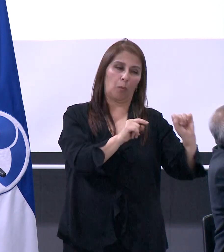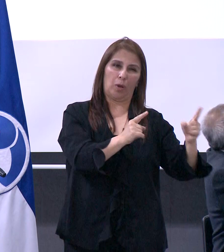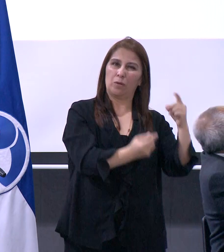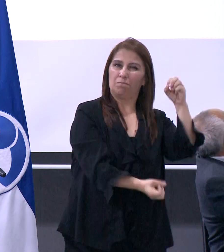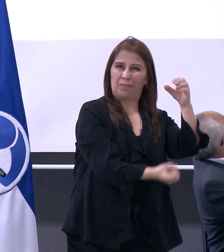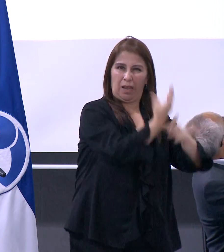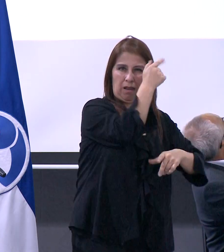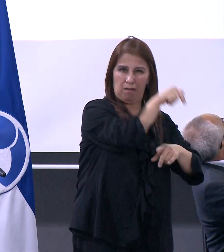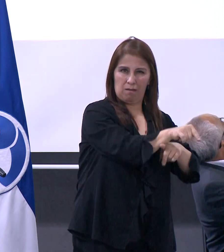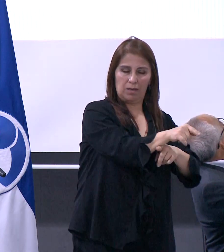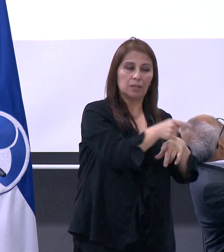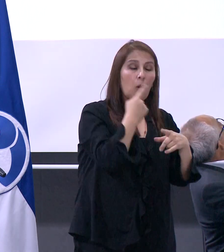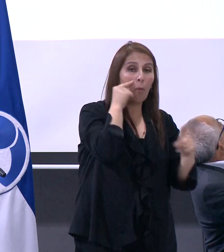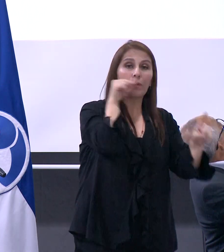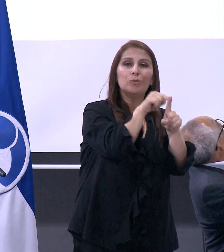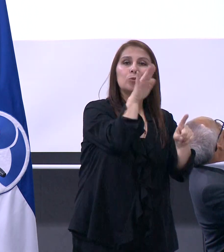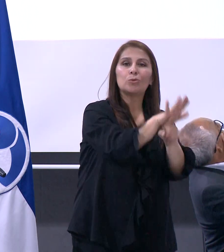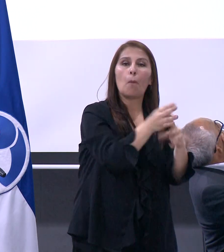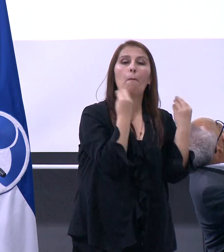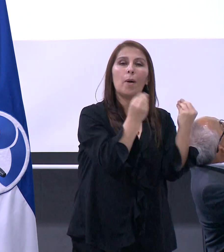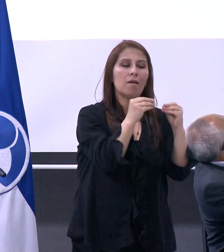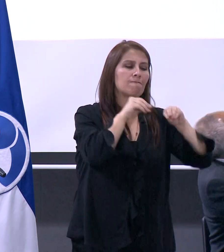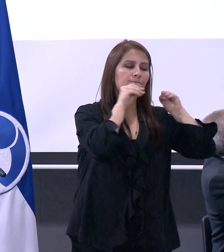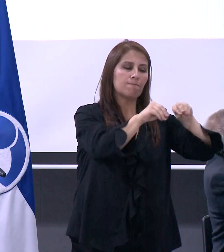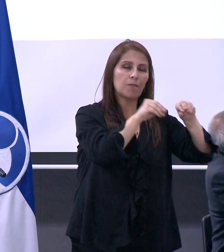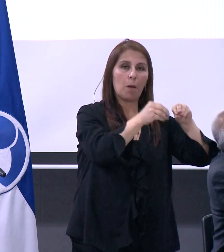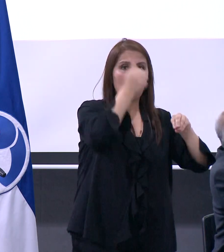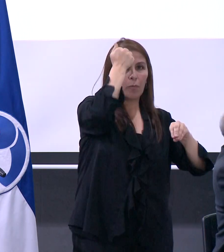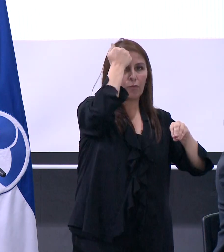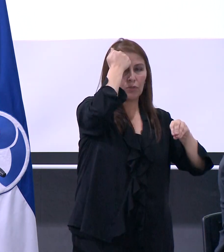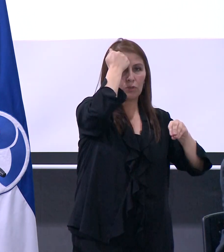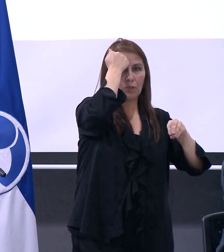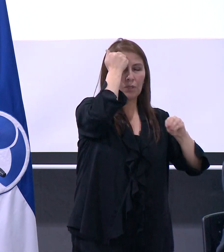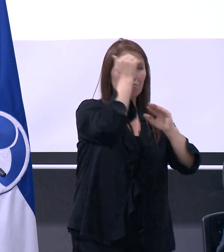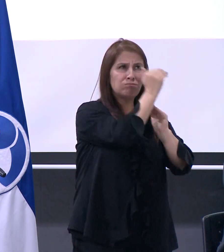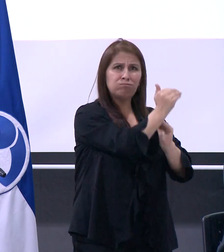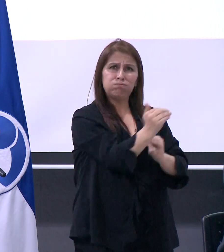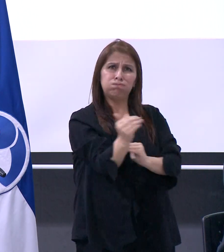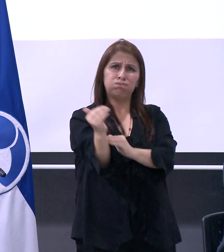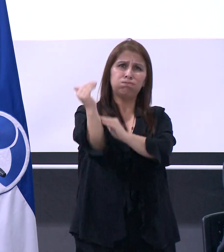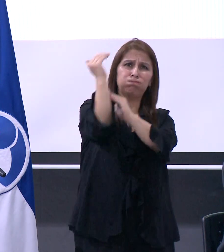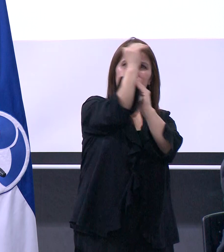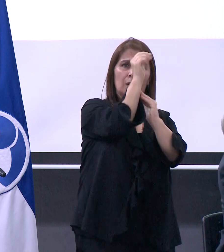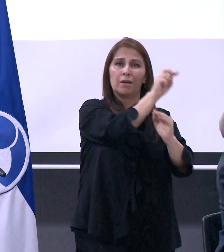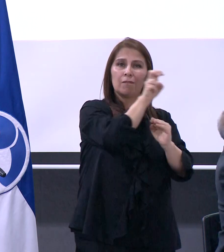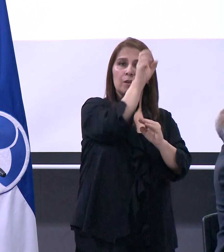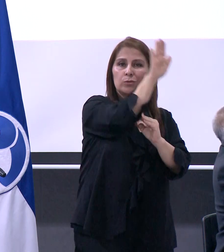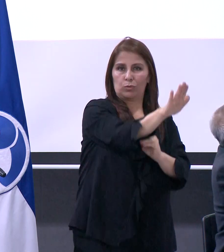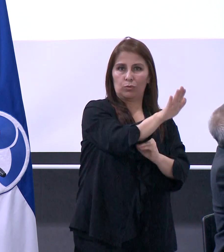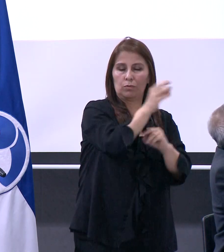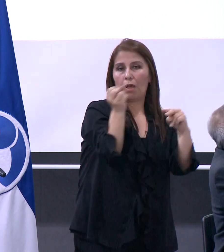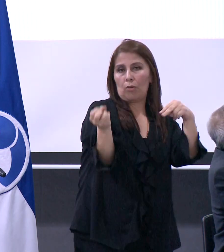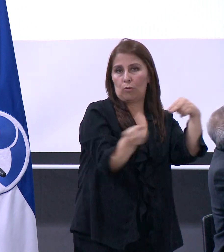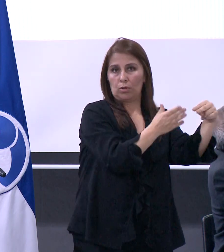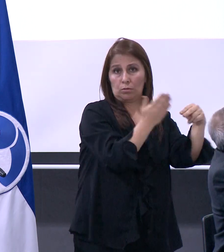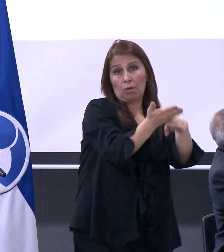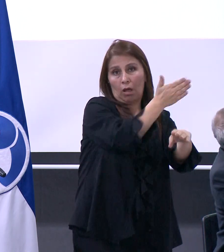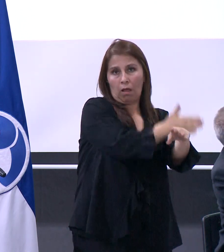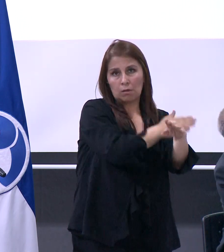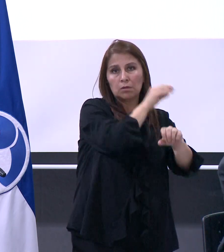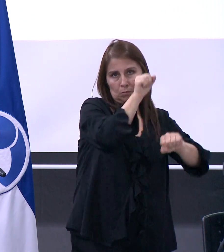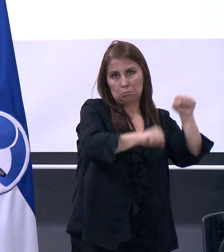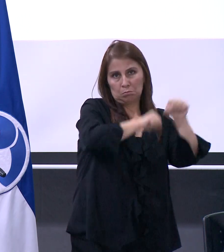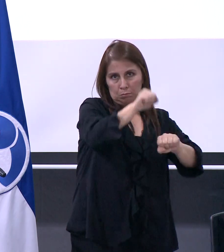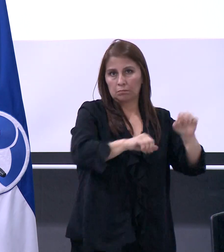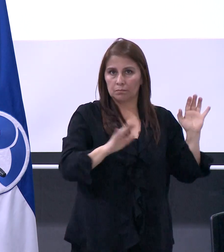de formar maestras en el nivel educativo más alto que en ese momento se permitía